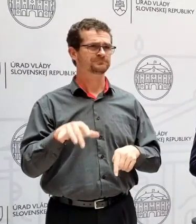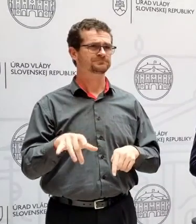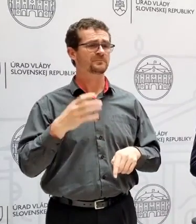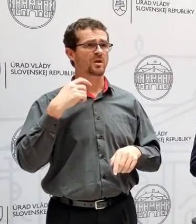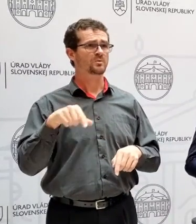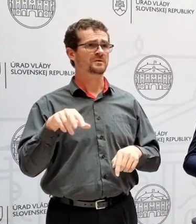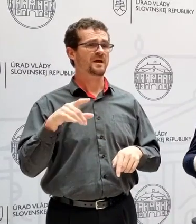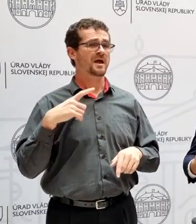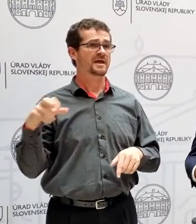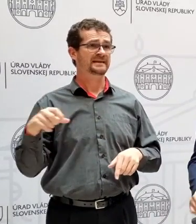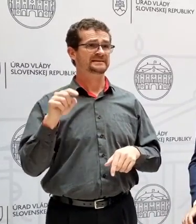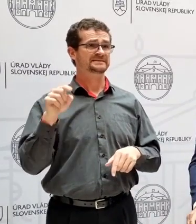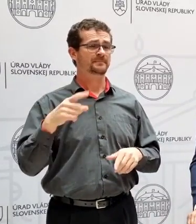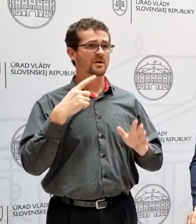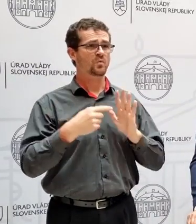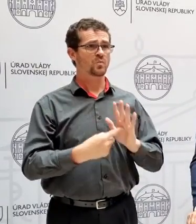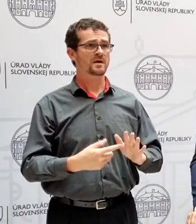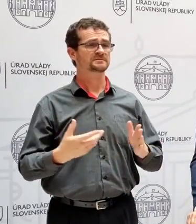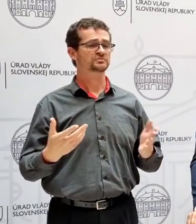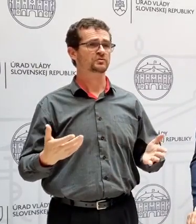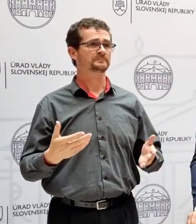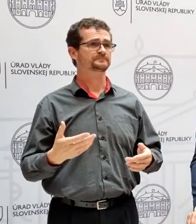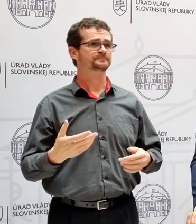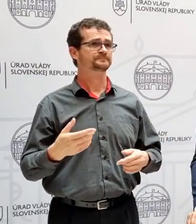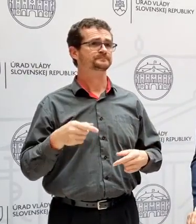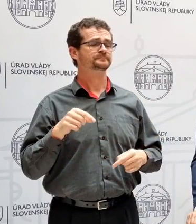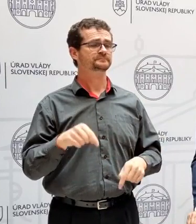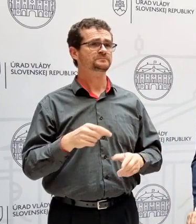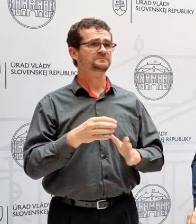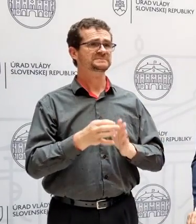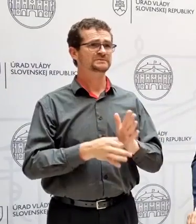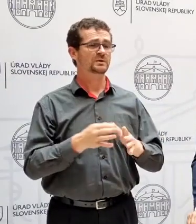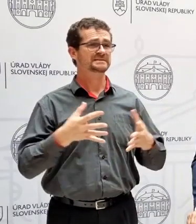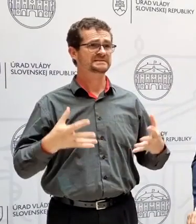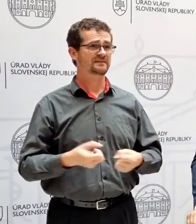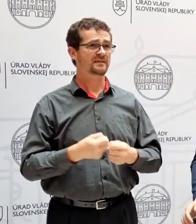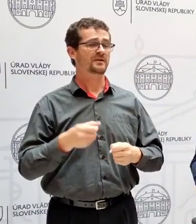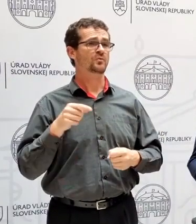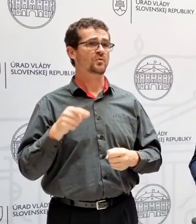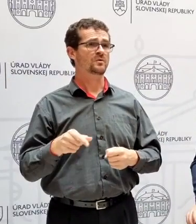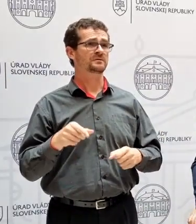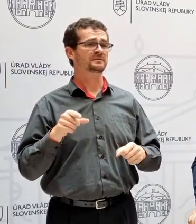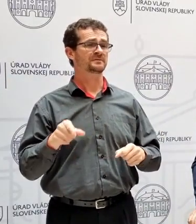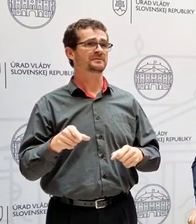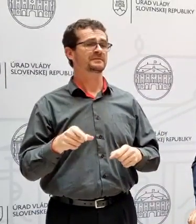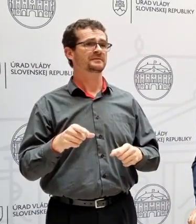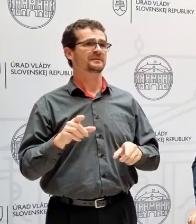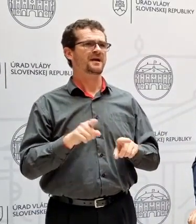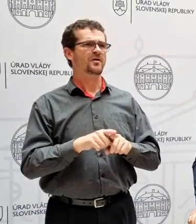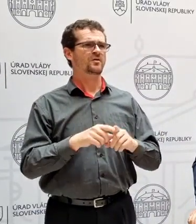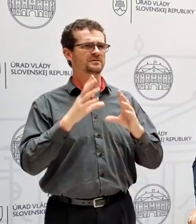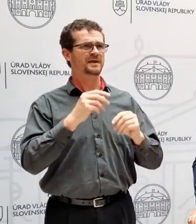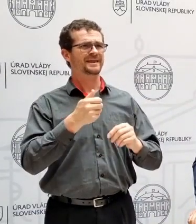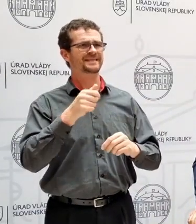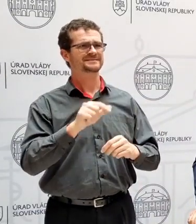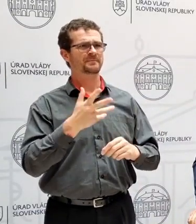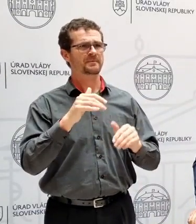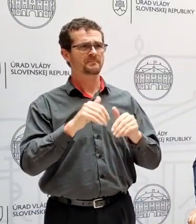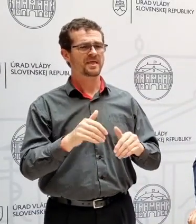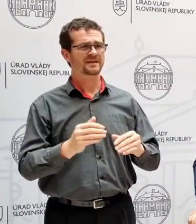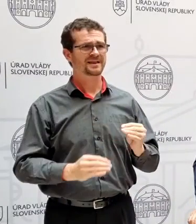ľudia chceli ísť a chceli by ukázať, že tú situáciu zvládajú, ale keď takýto danajský dar tam je, že 1,5